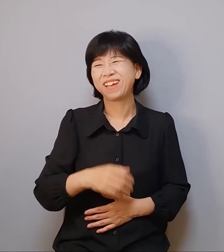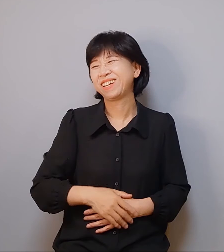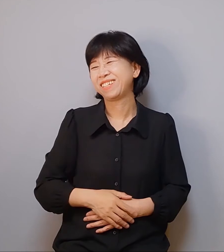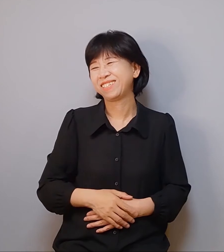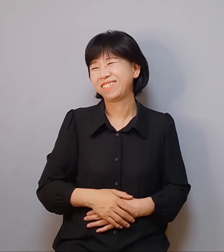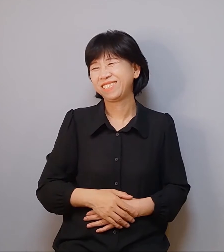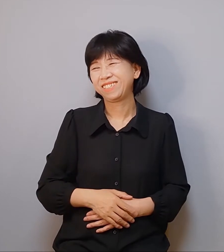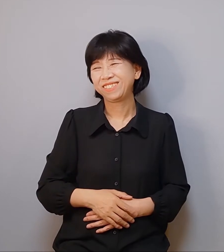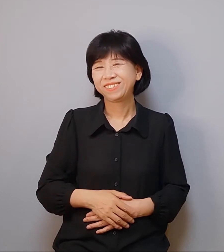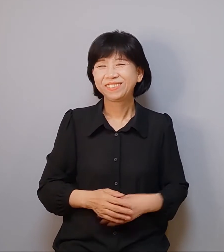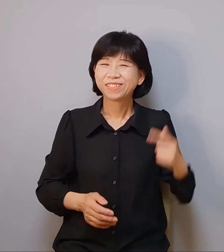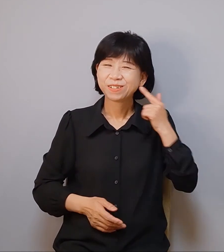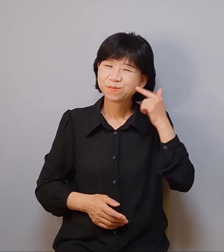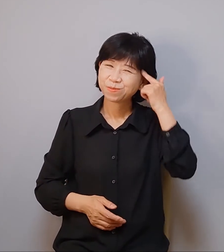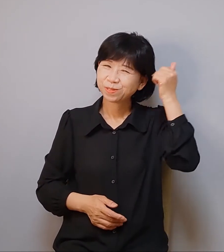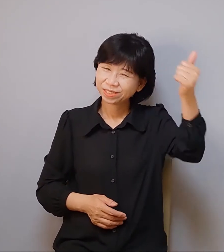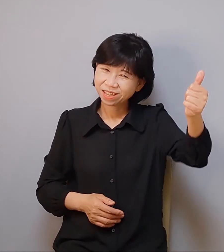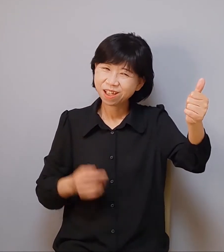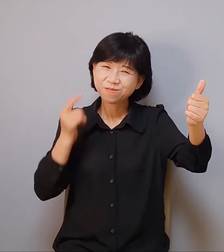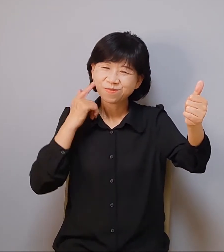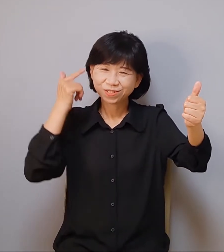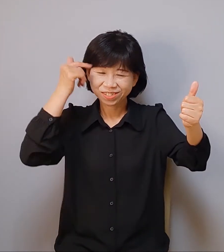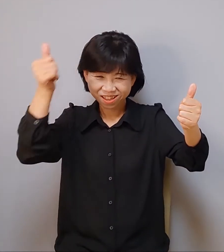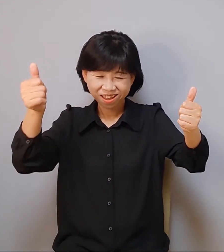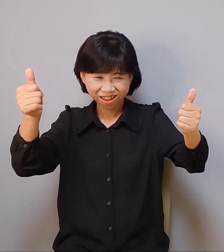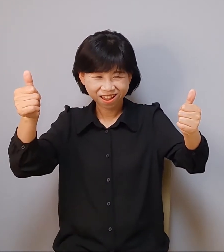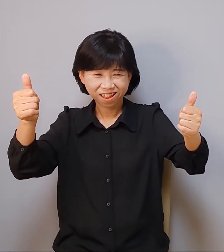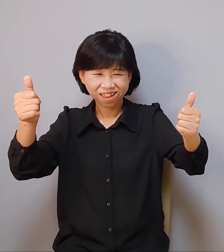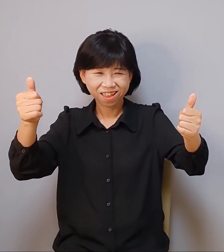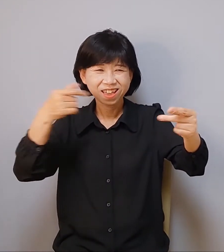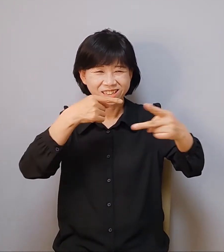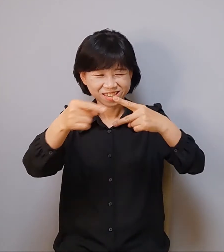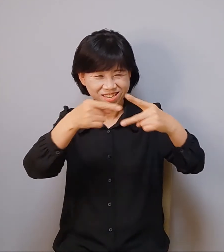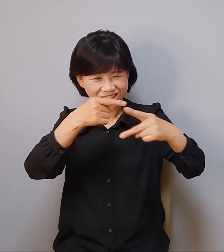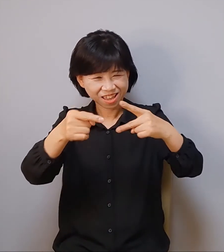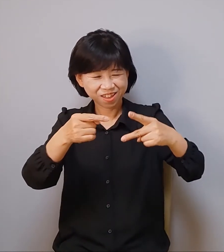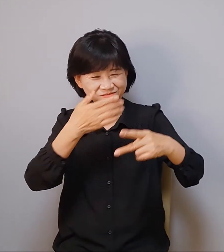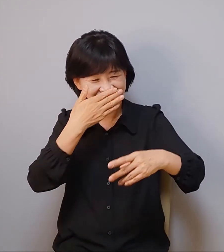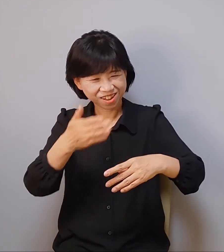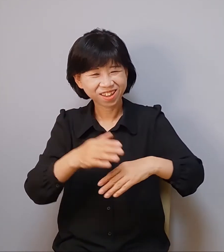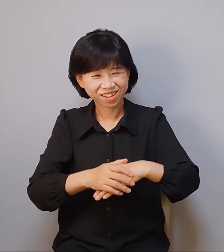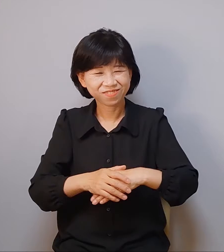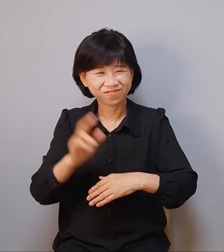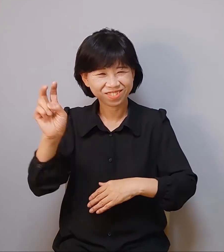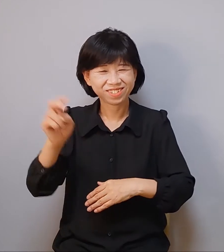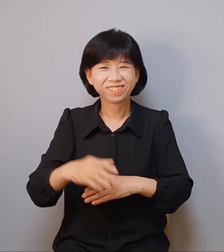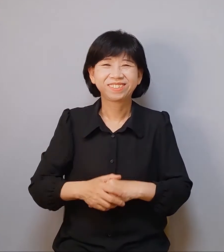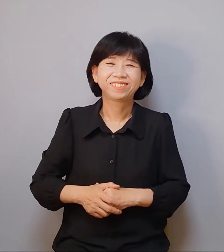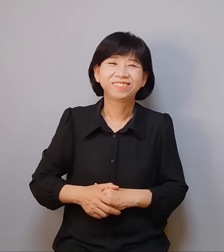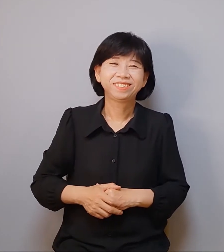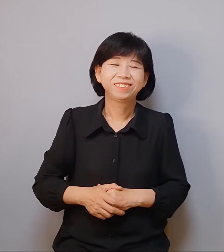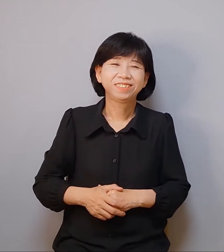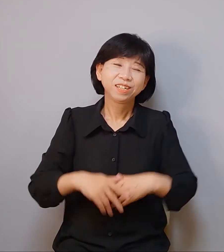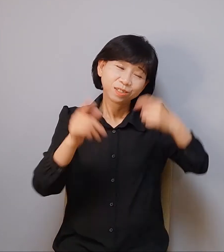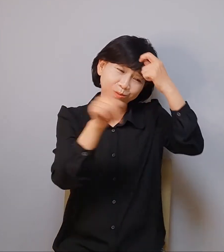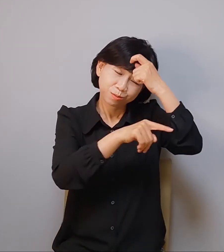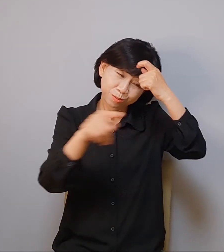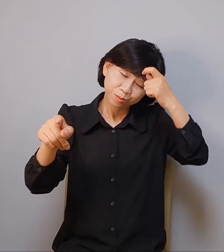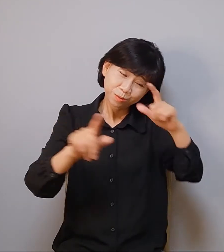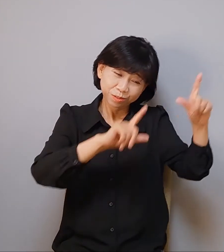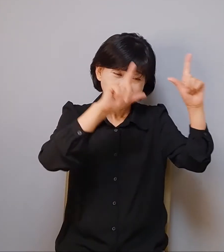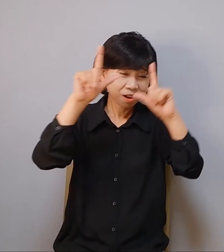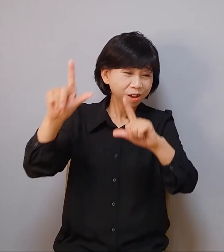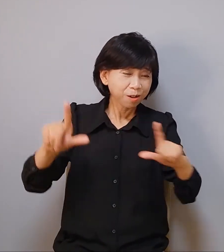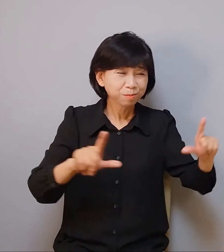겁니다. 목사만 그럴까요? 세상에서 살아가는 우리 성도님들의 삶을 보면 얼마나